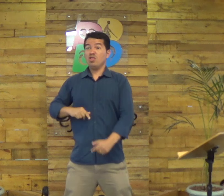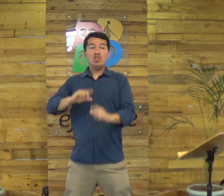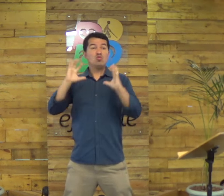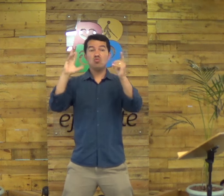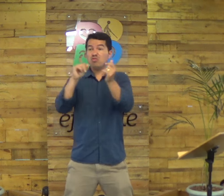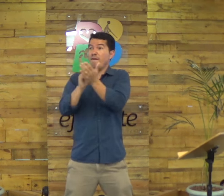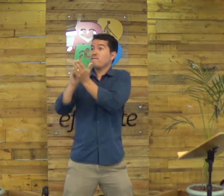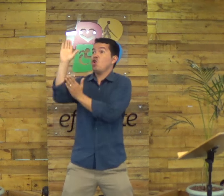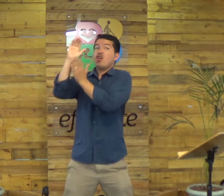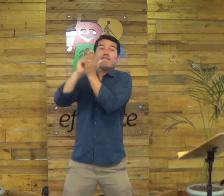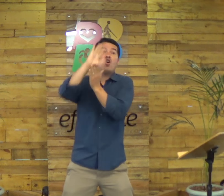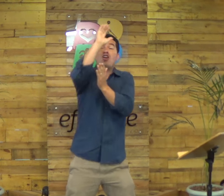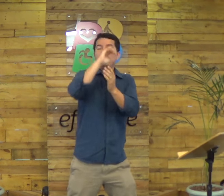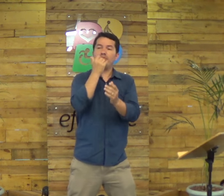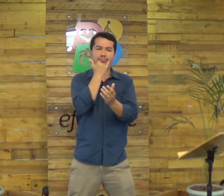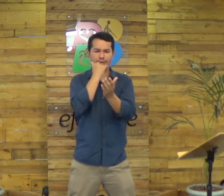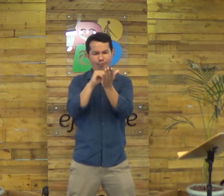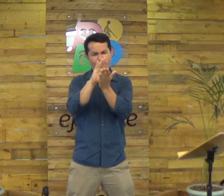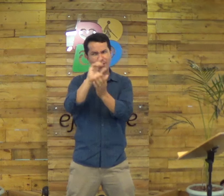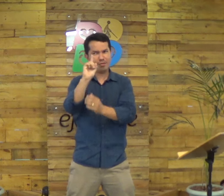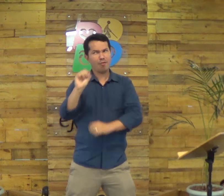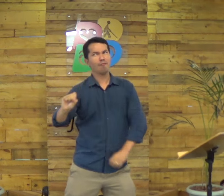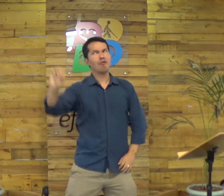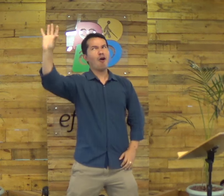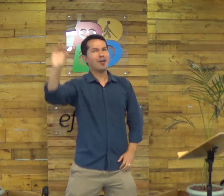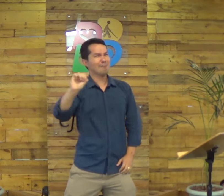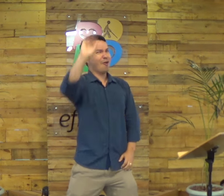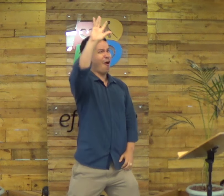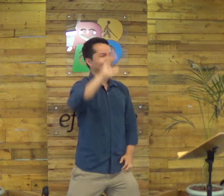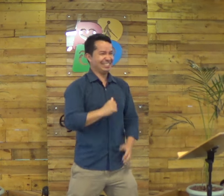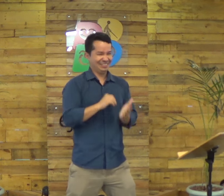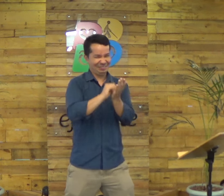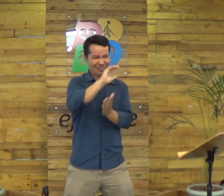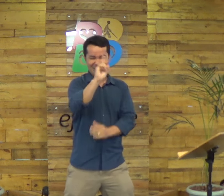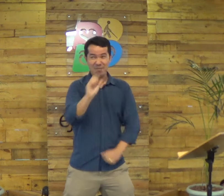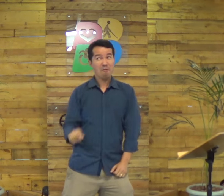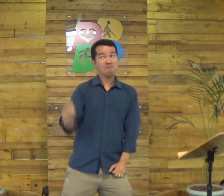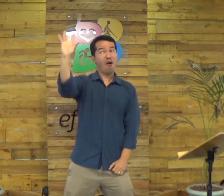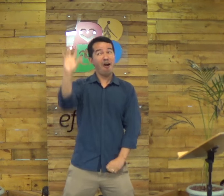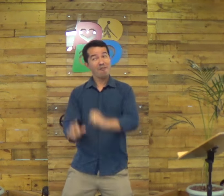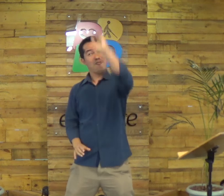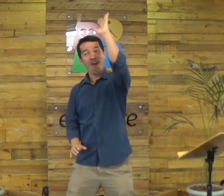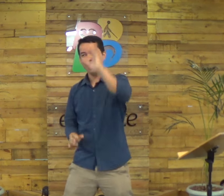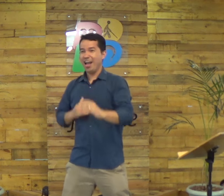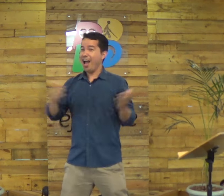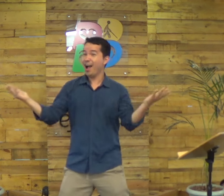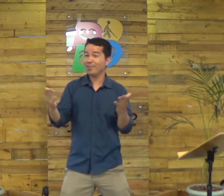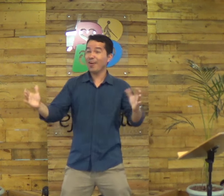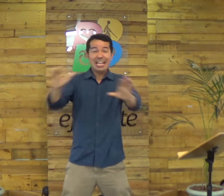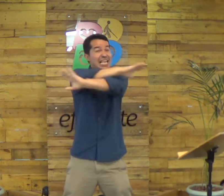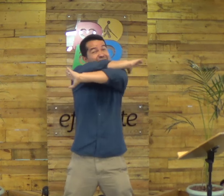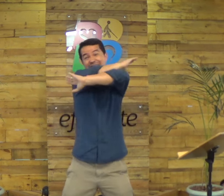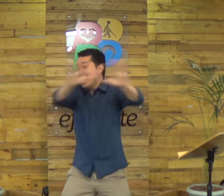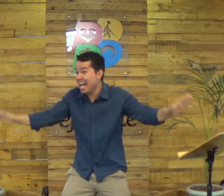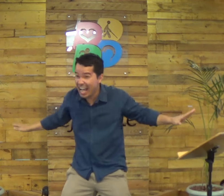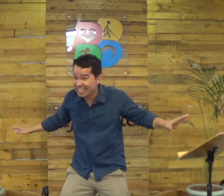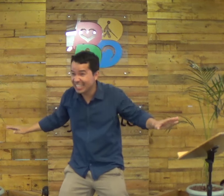não tem pastor, porque todos foram prontos, não, não foram demitidos, foram embora, eles foram embora, e agora não tem